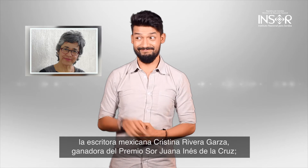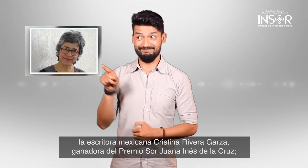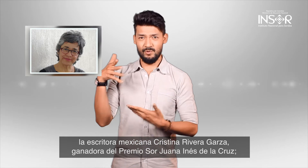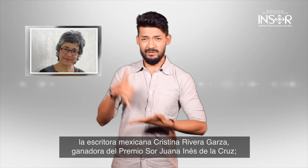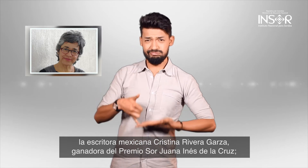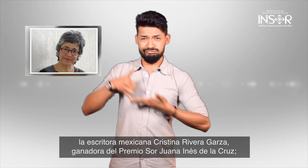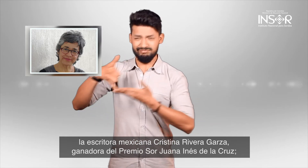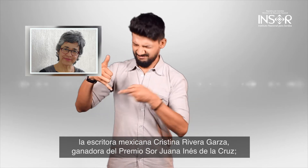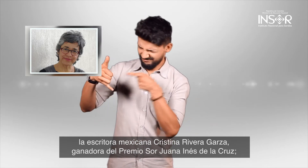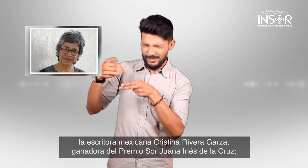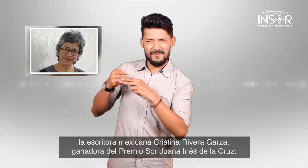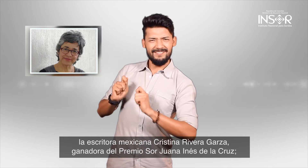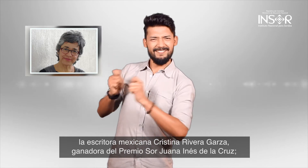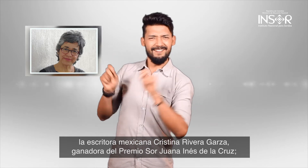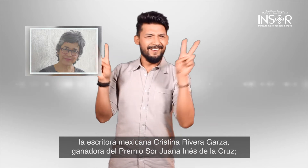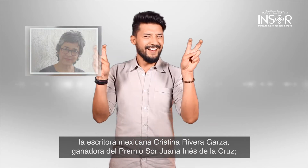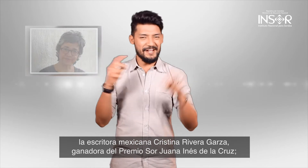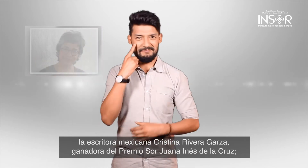Ganadora del premio Sor Juana Inés de la Cruz